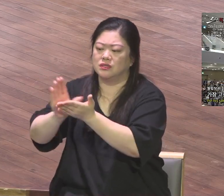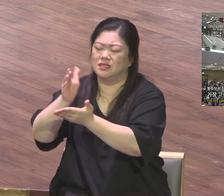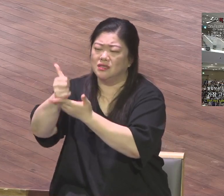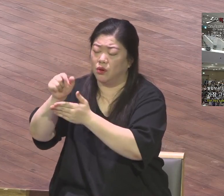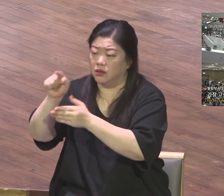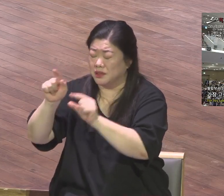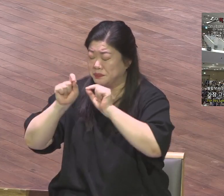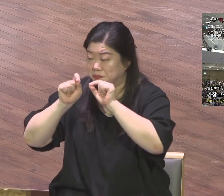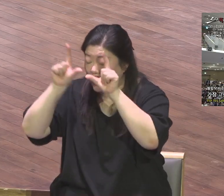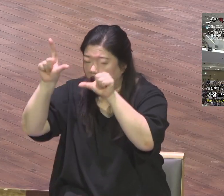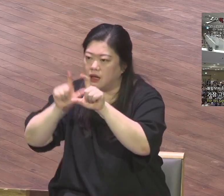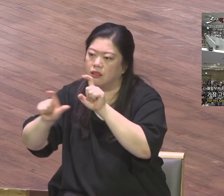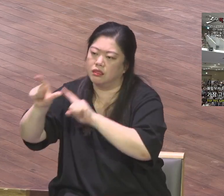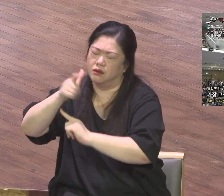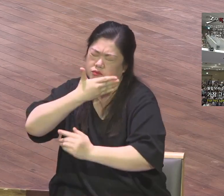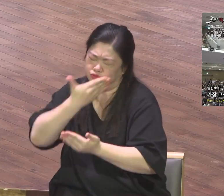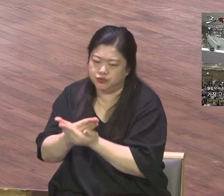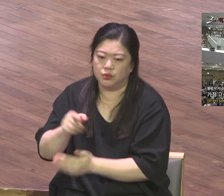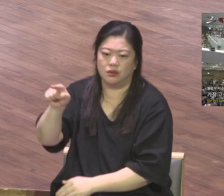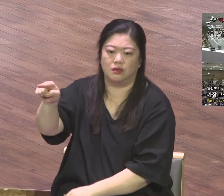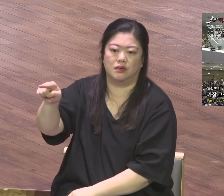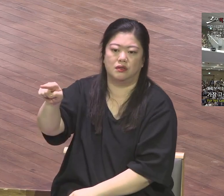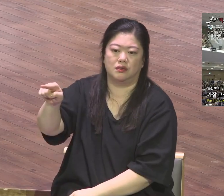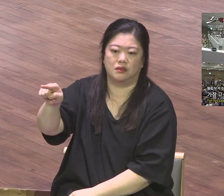지식이 가장 고상하기 때문이라.